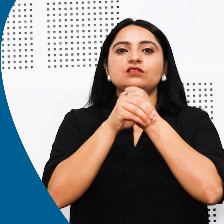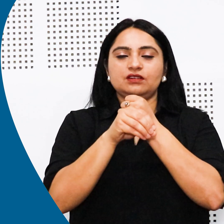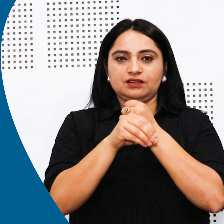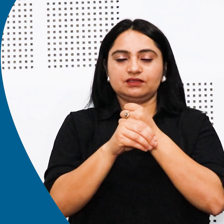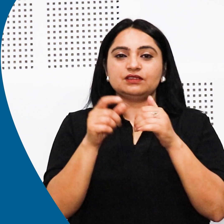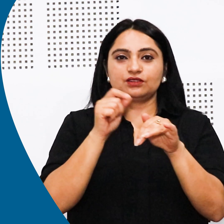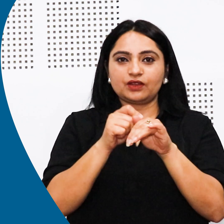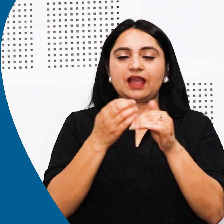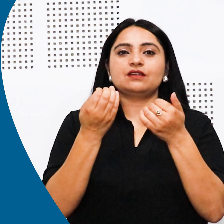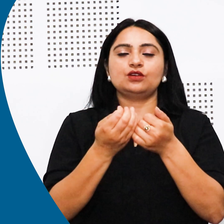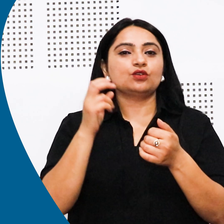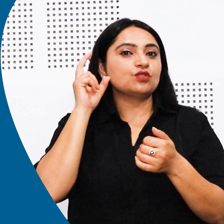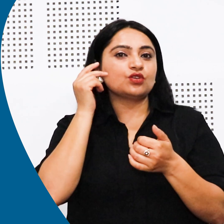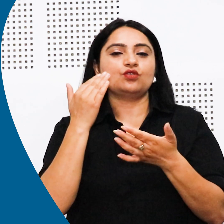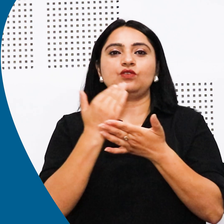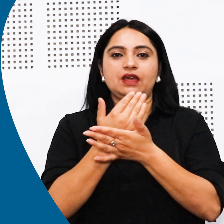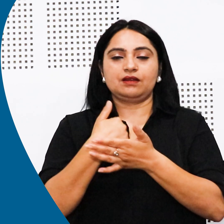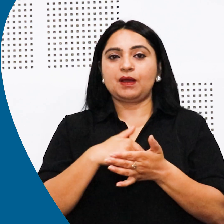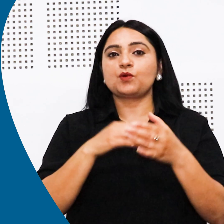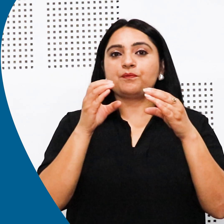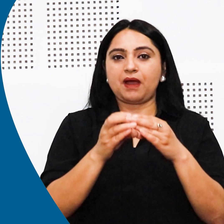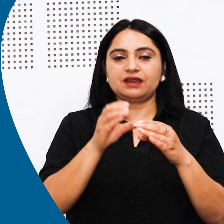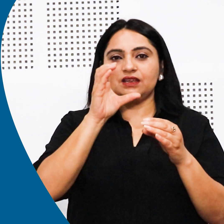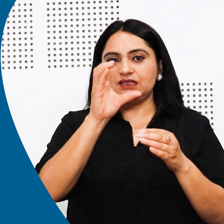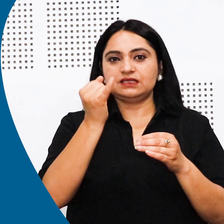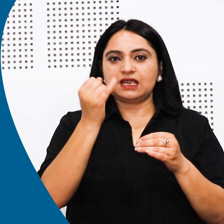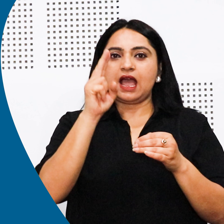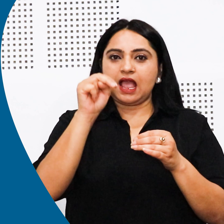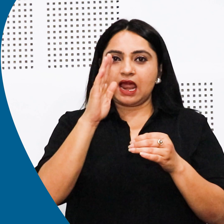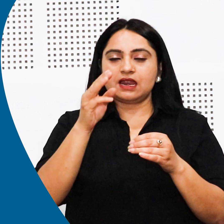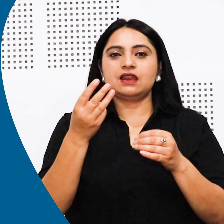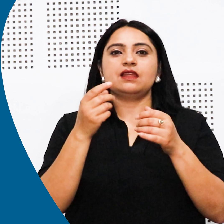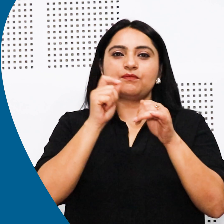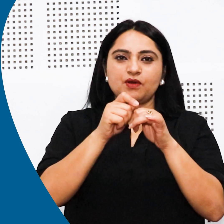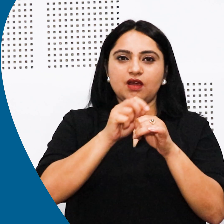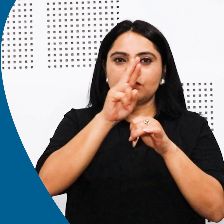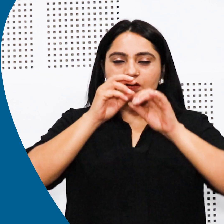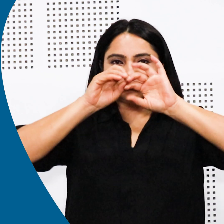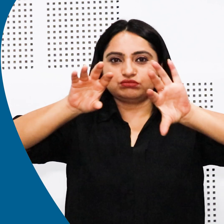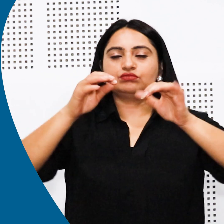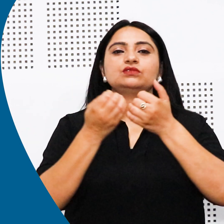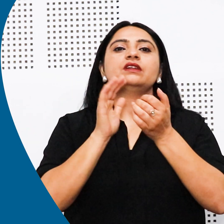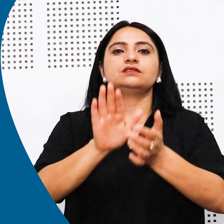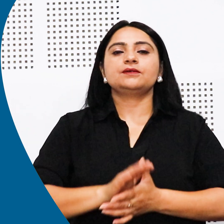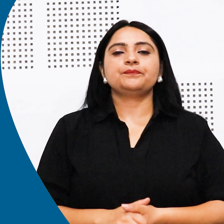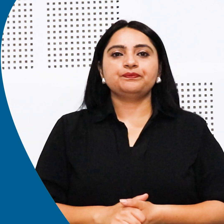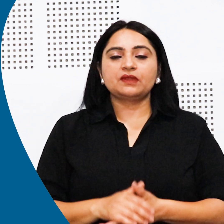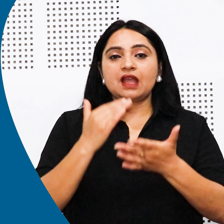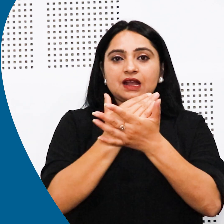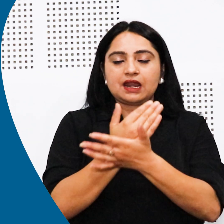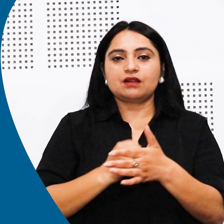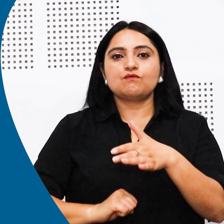अन्तर्गत तयार पारिएको रेडियो कार्यक्रम हाम्रो पालिका CIN ले उत्पादन तथा प्रसारण गरिरहेको छ।